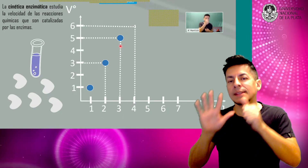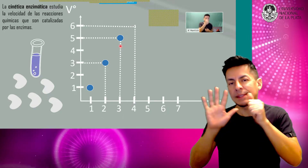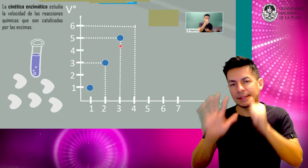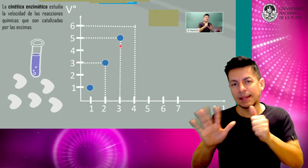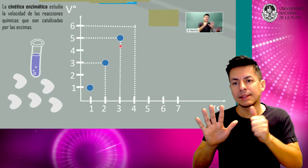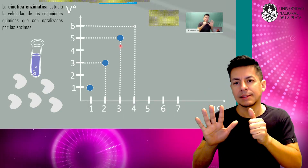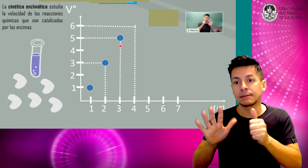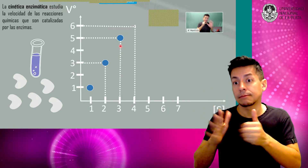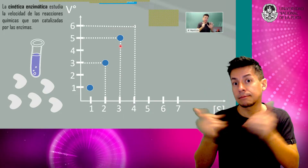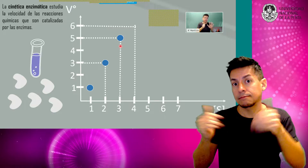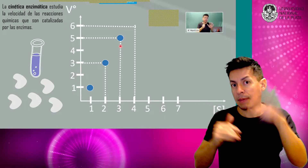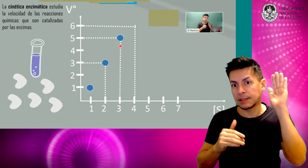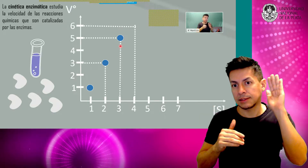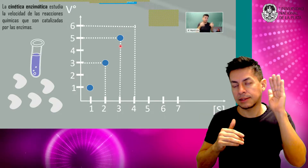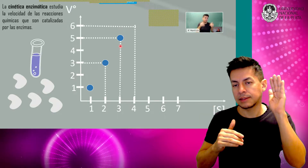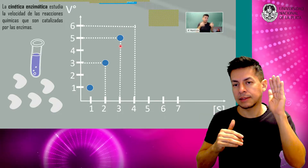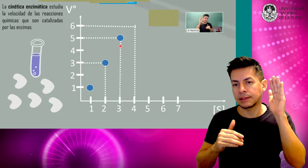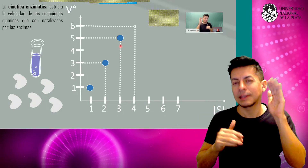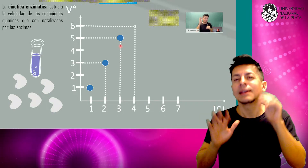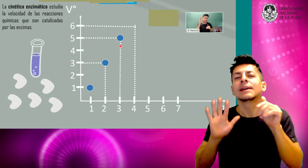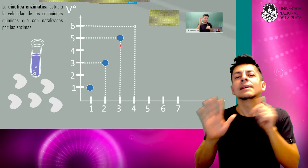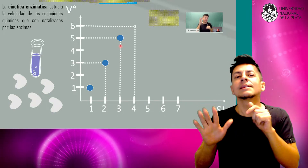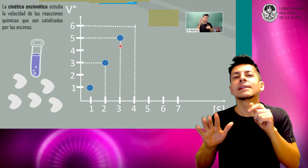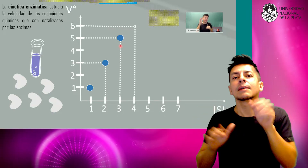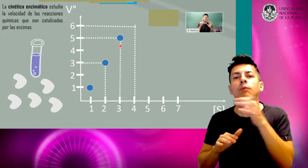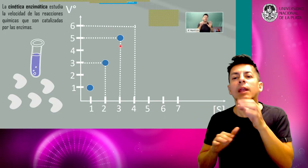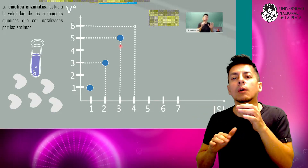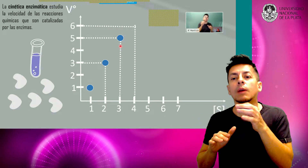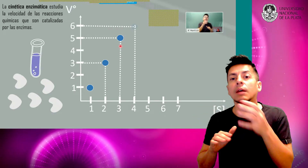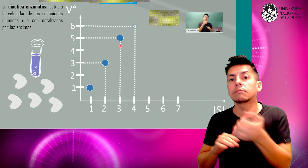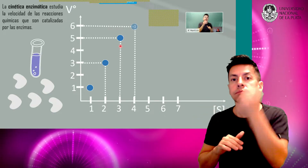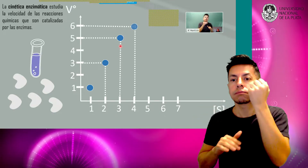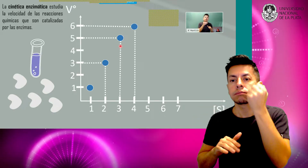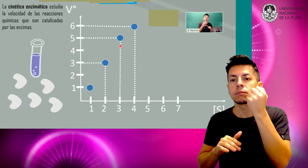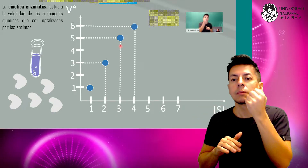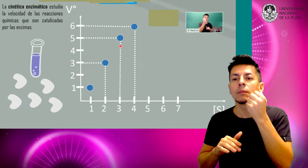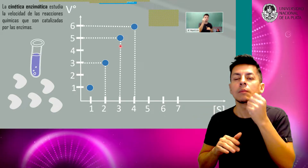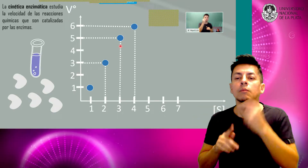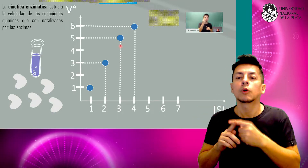la velocidad y obtenemos 6 moléculas de producto cada 1 minuto.